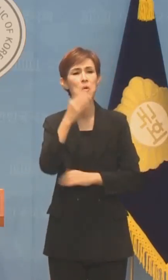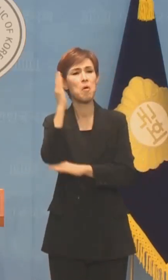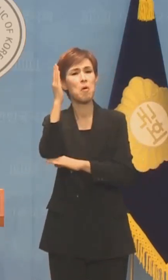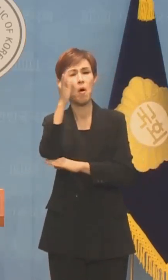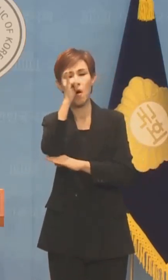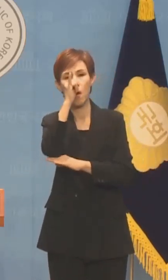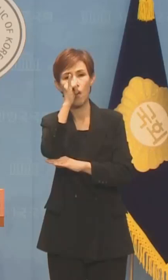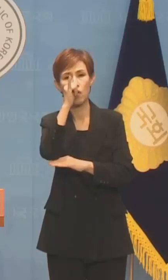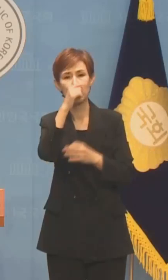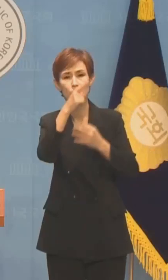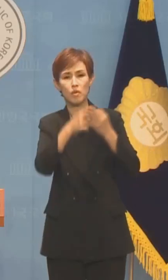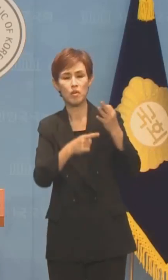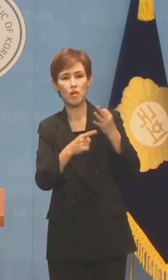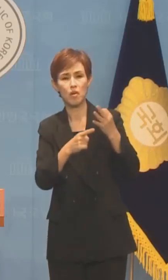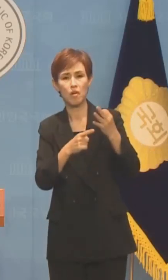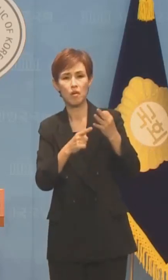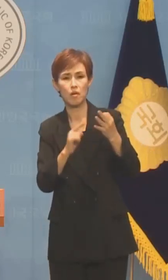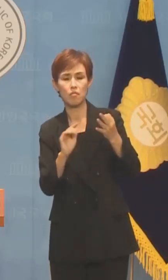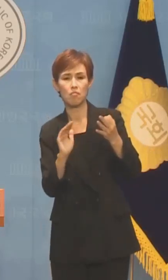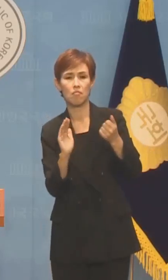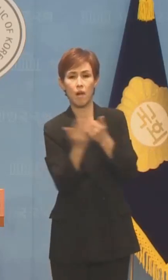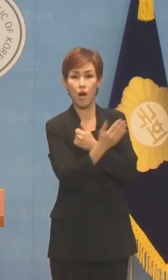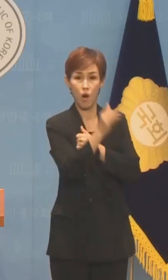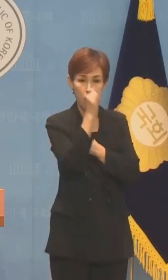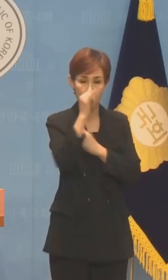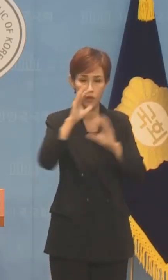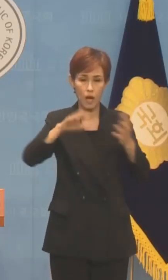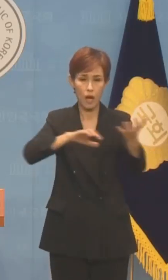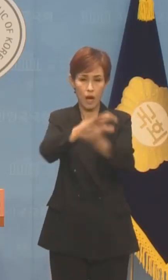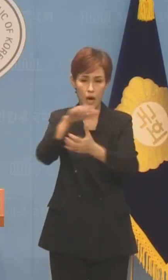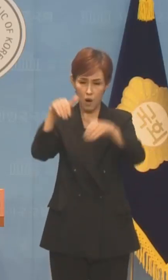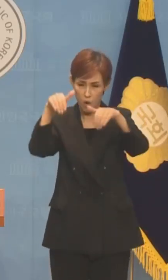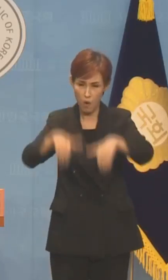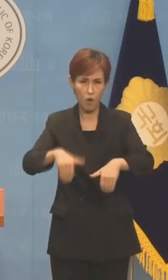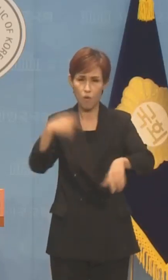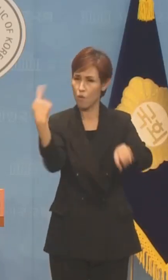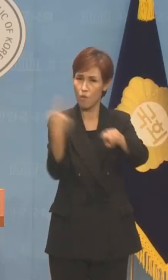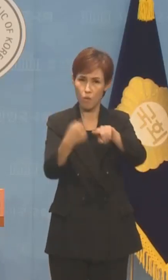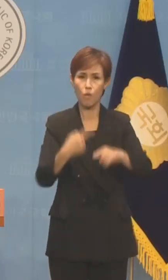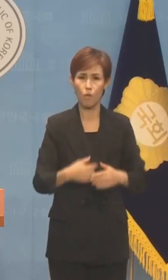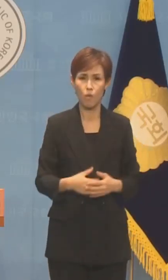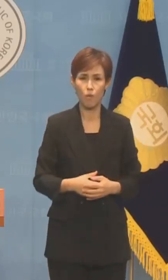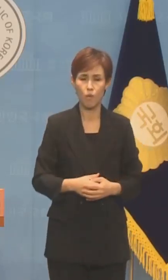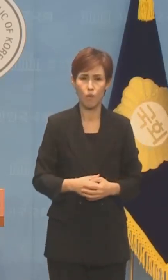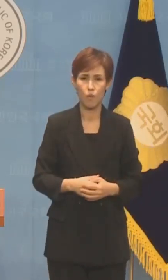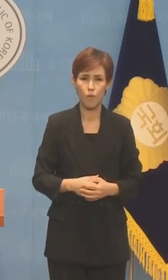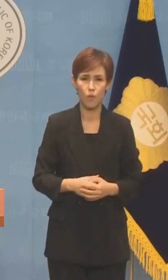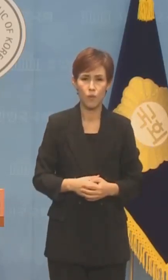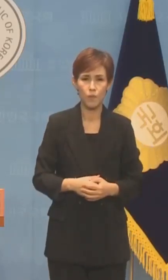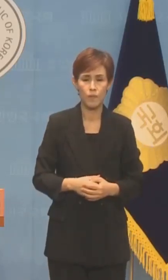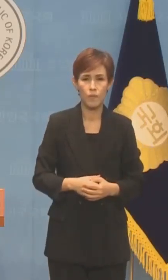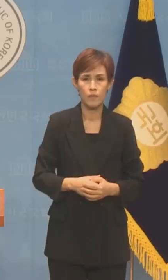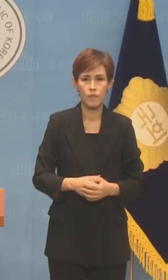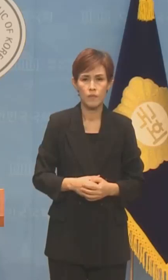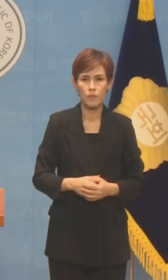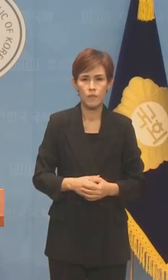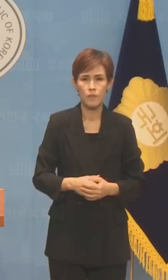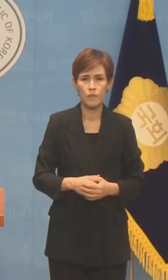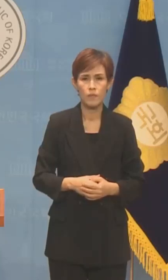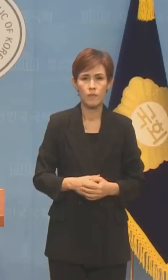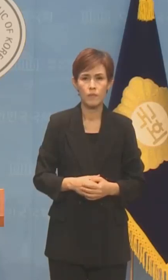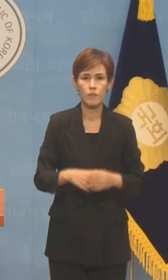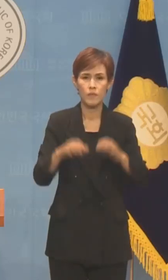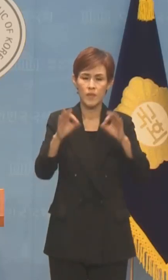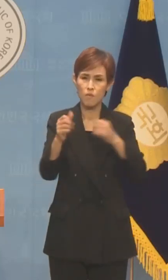윤석열 방탄안건을 상정하는 것이 내란 집단의 하수인 노릇이 아니면 대체 무엇이겠습니까?